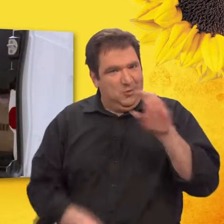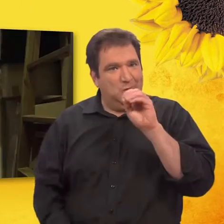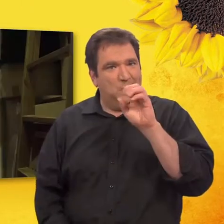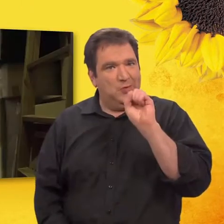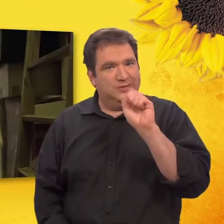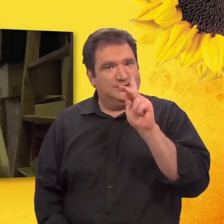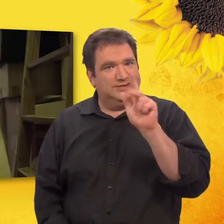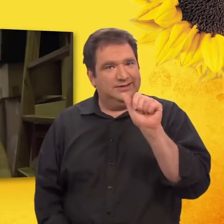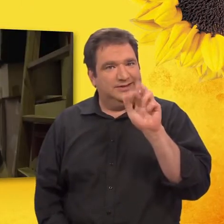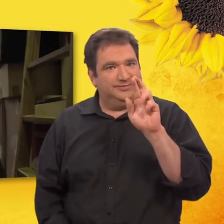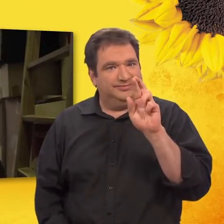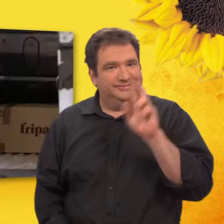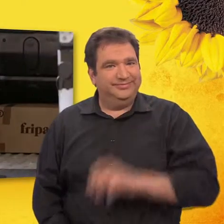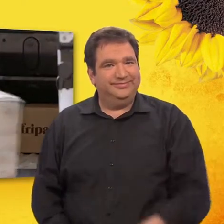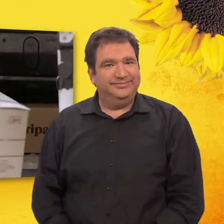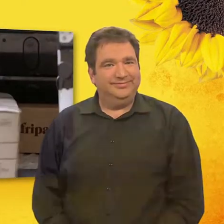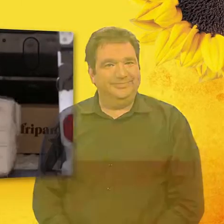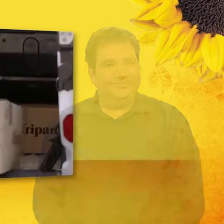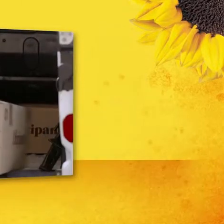Decisive moment for Oscar.